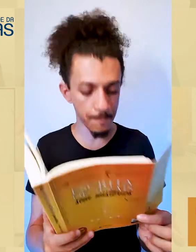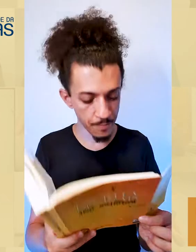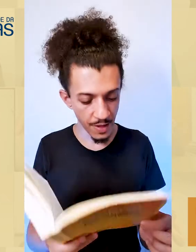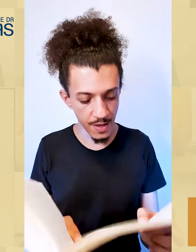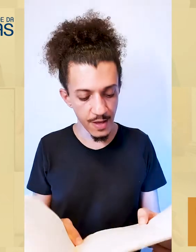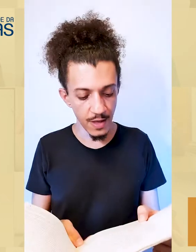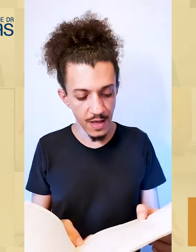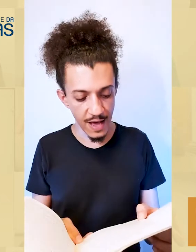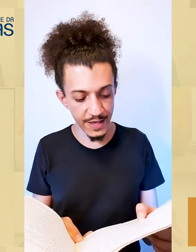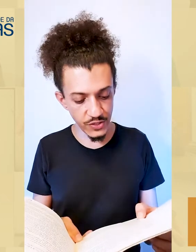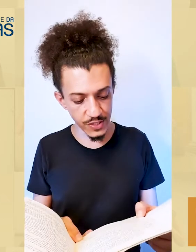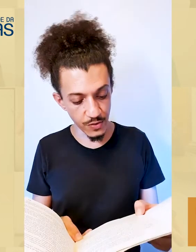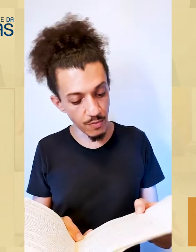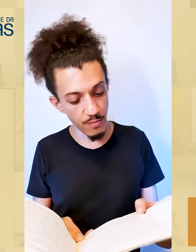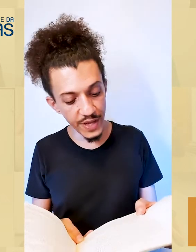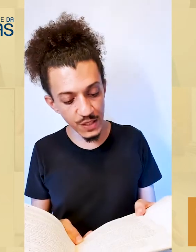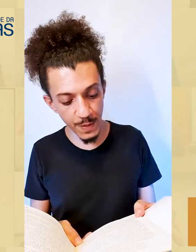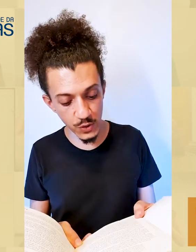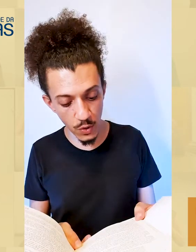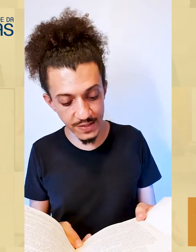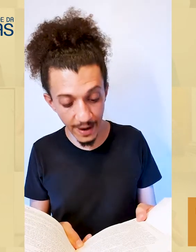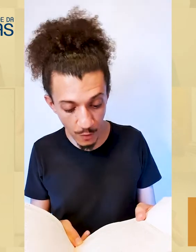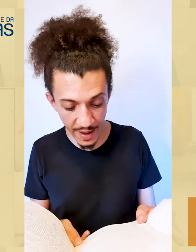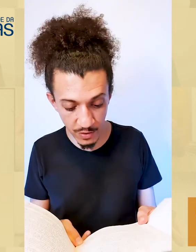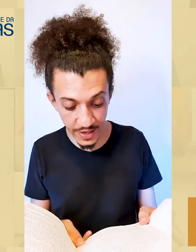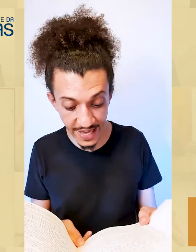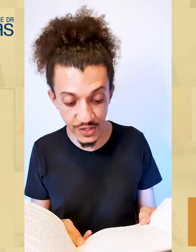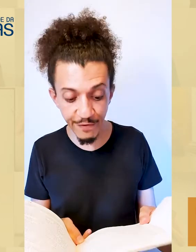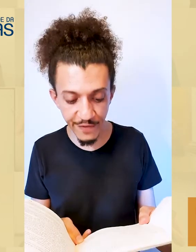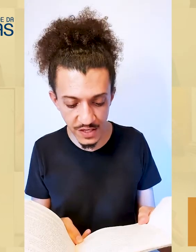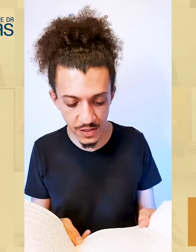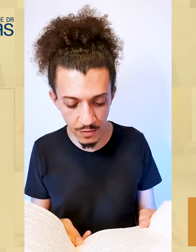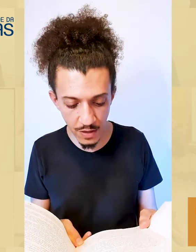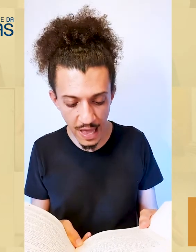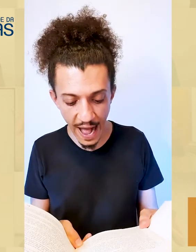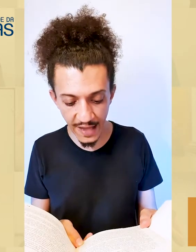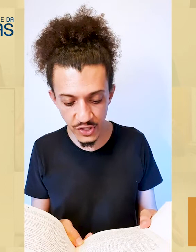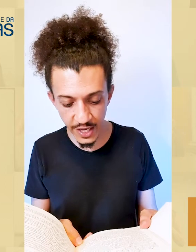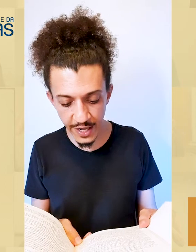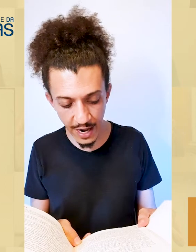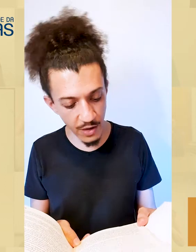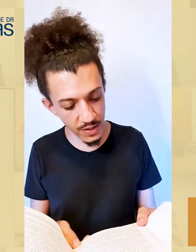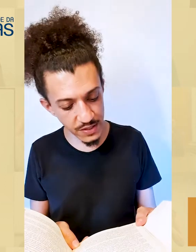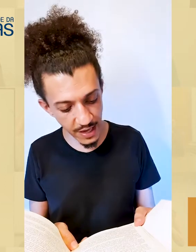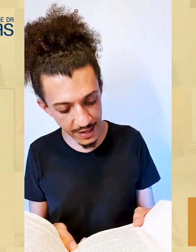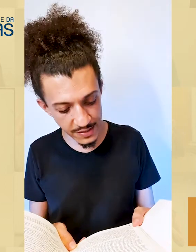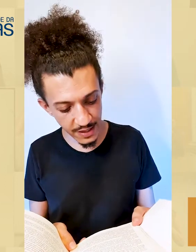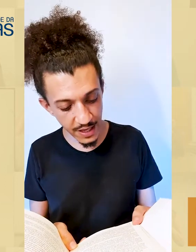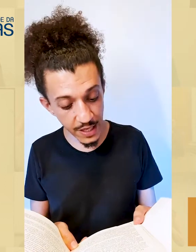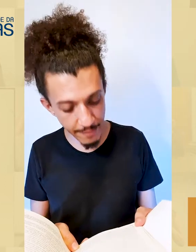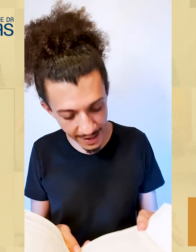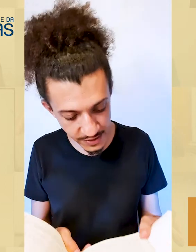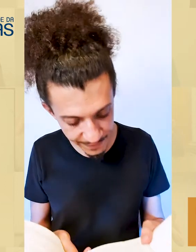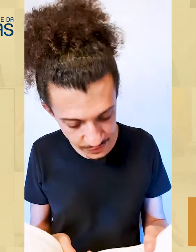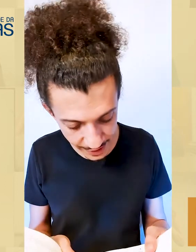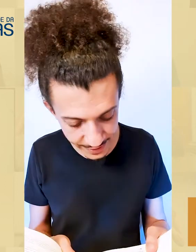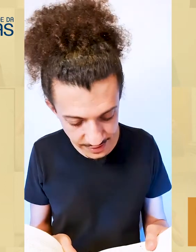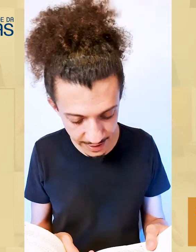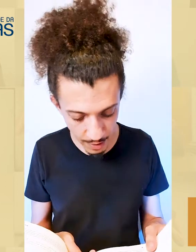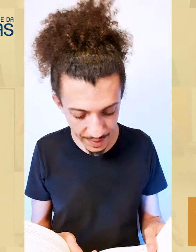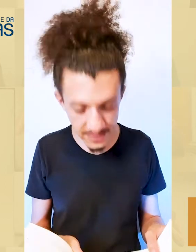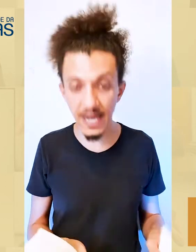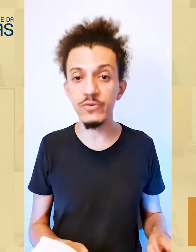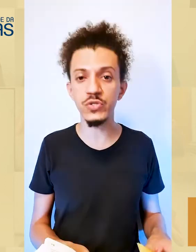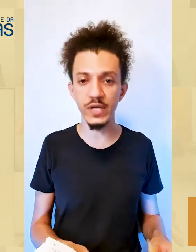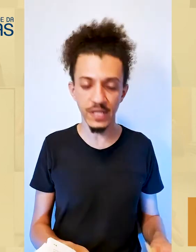universidadesdalibras.com.br. Aqui diz, muitas pessoas argumentam que é difícil adquirir a língua de sinais e que mais difícil ainda